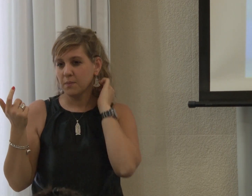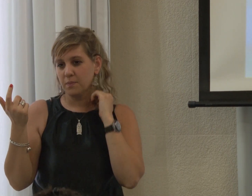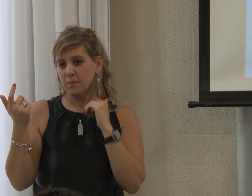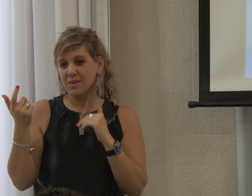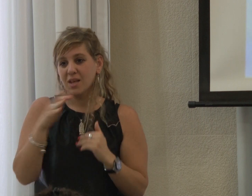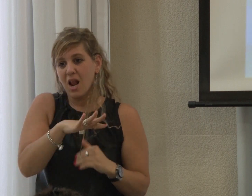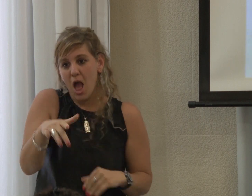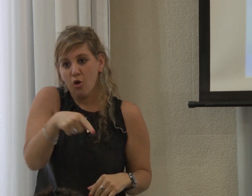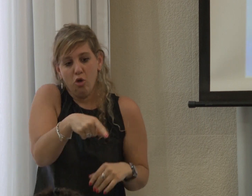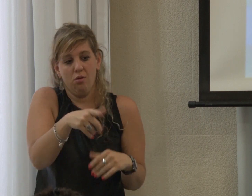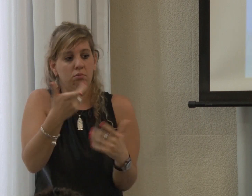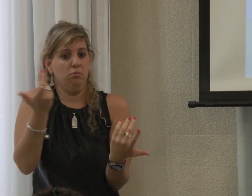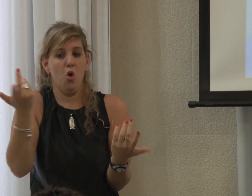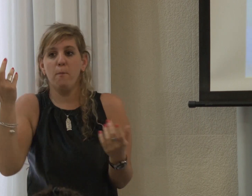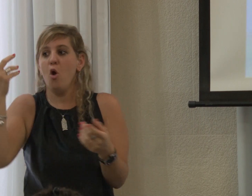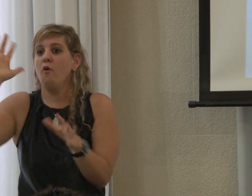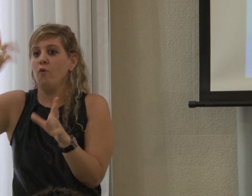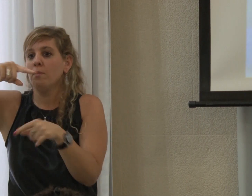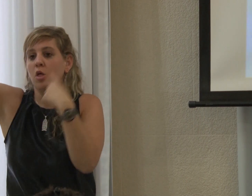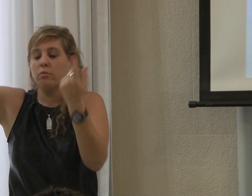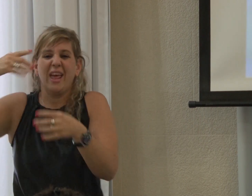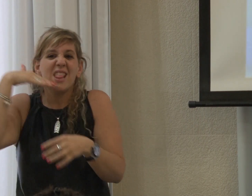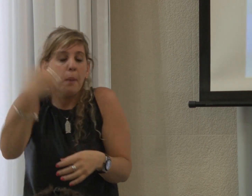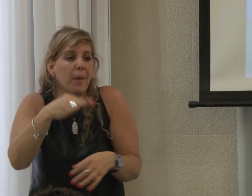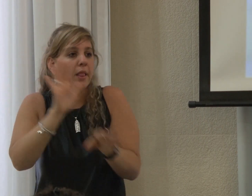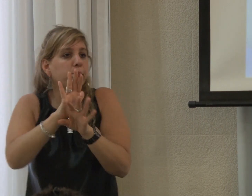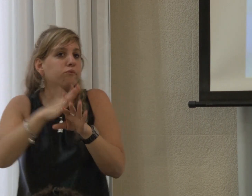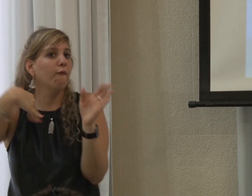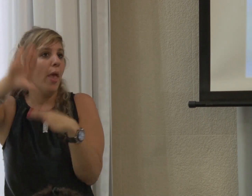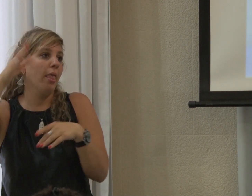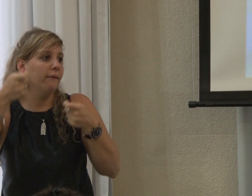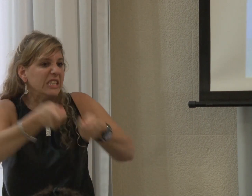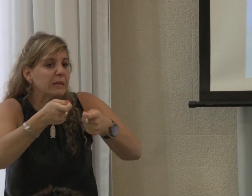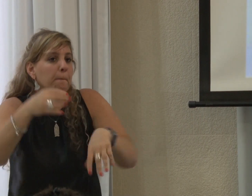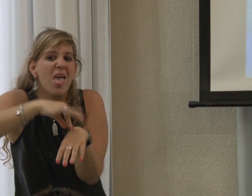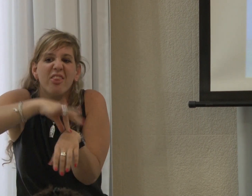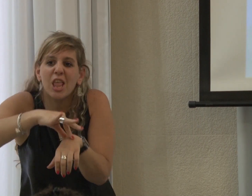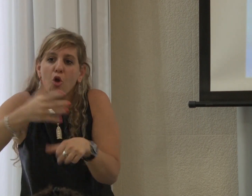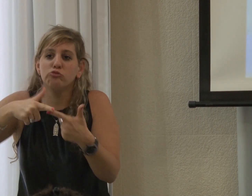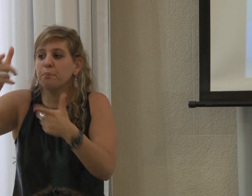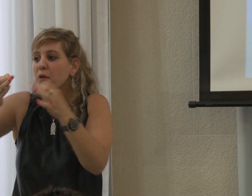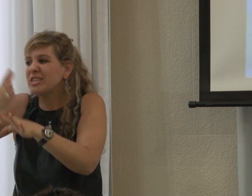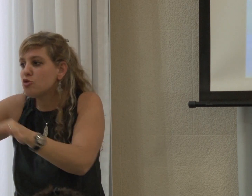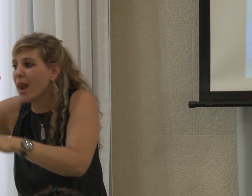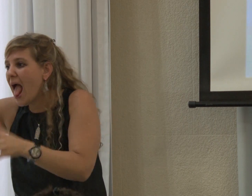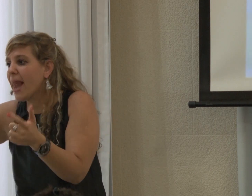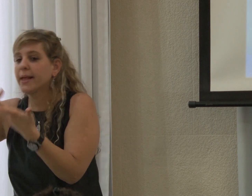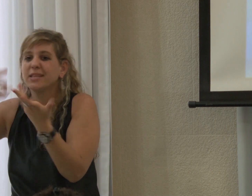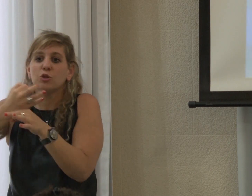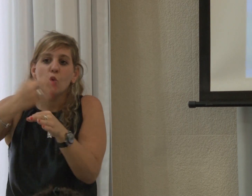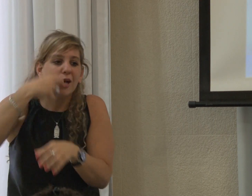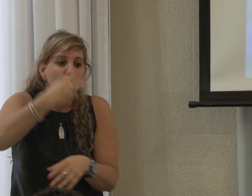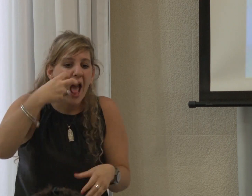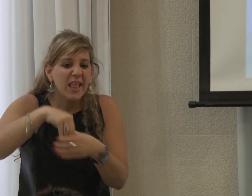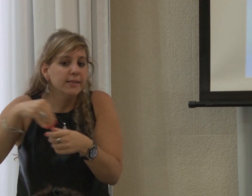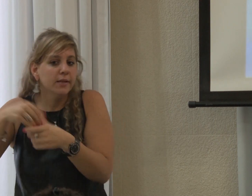anuló cuando se prohibió la lengua de señas, la educación fue obligada a ser oralista y esto llevó muchos años